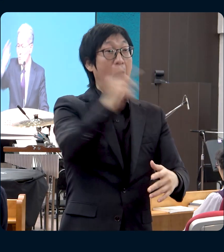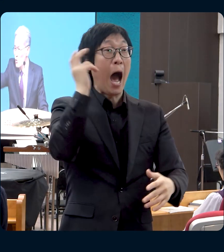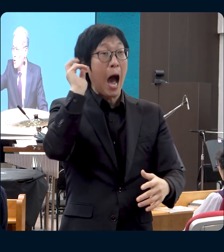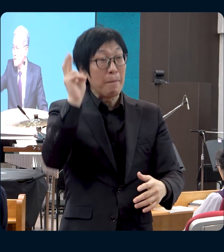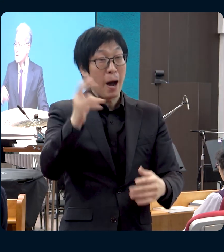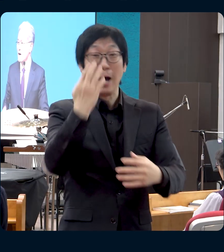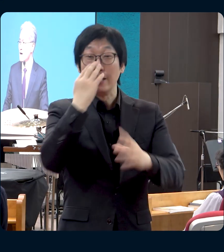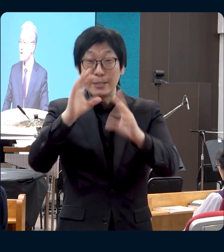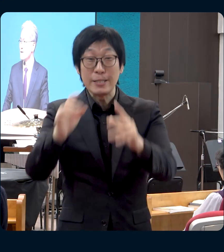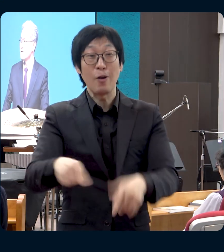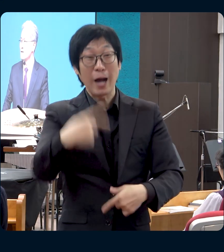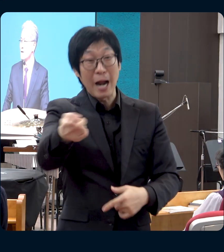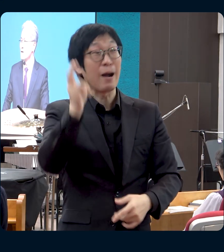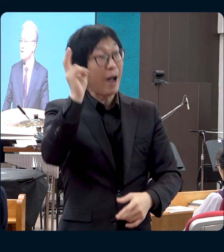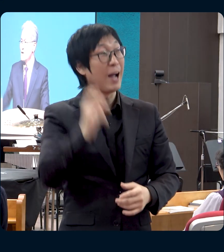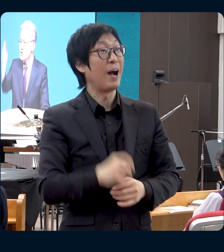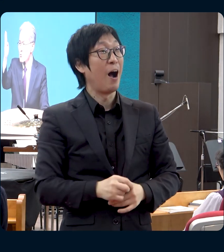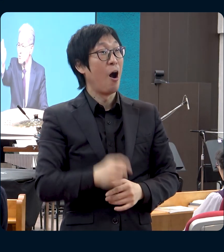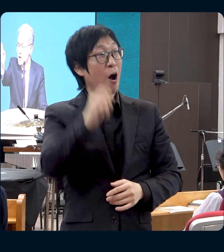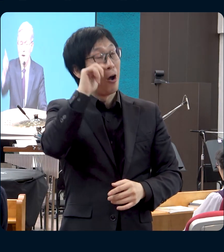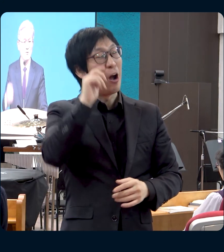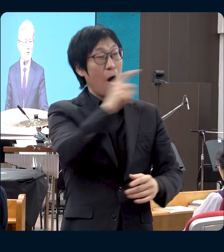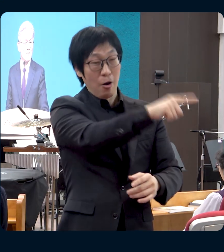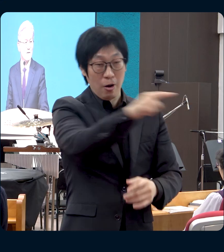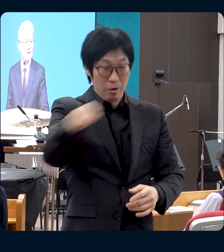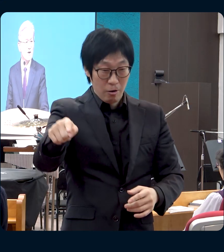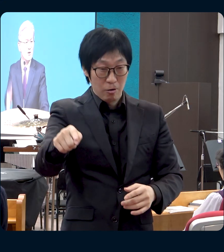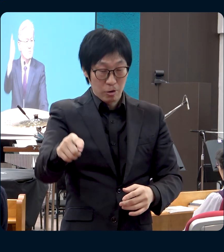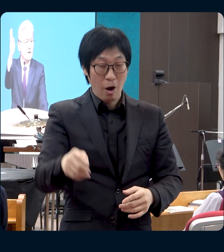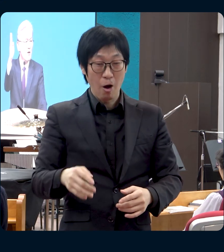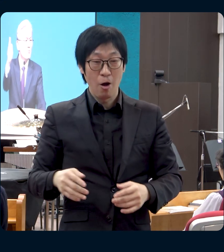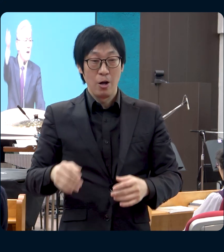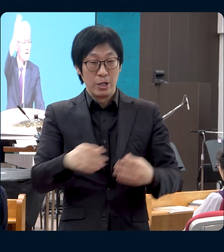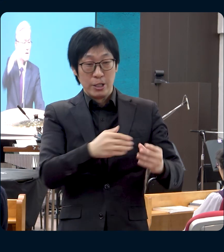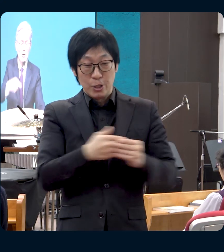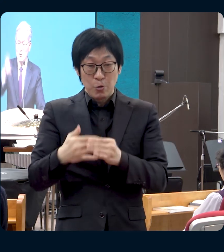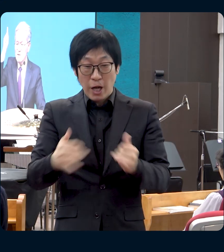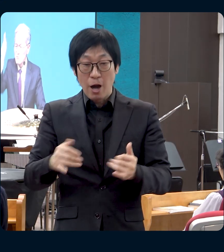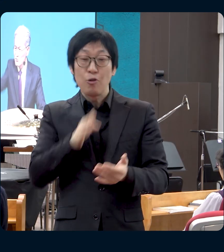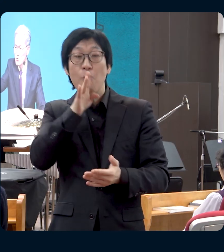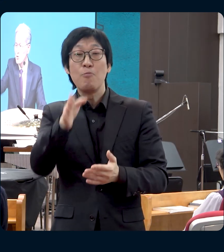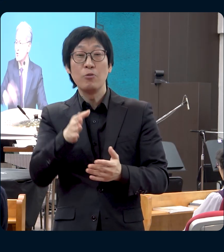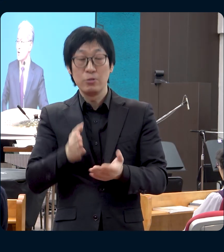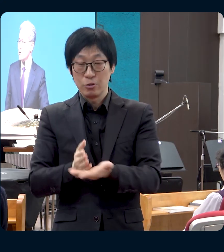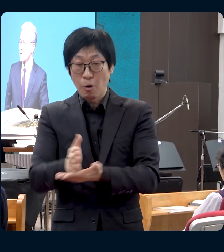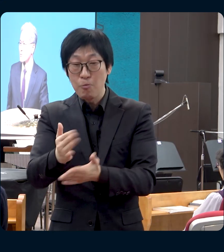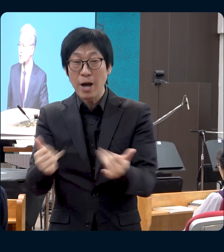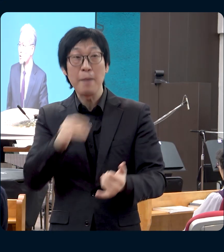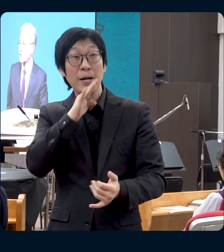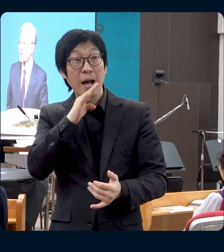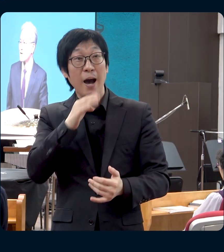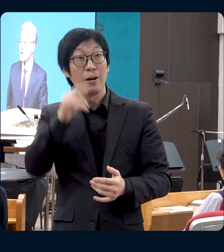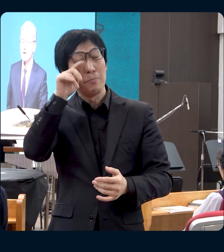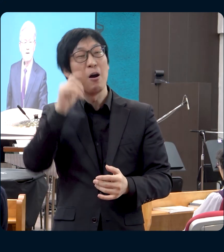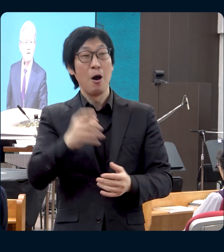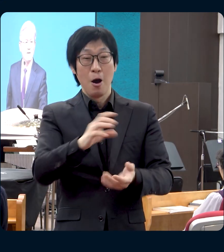다 일로 올 거 아니냐. 네가 전문가라면 그걸 미리 알고 빨리 내려와서 줄을 섰어야지. 우리가